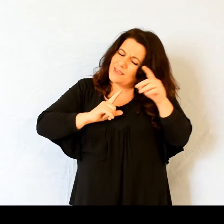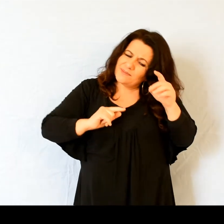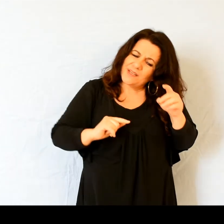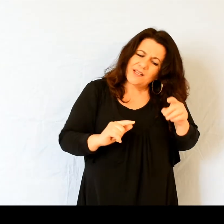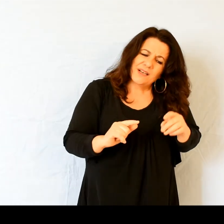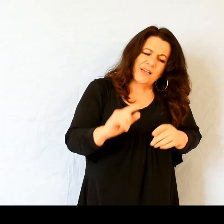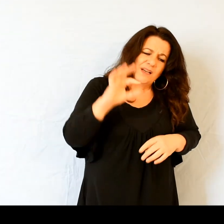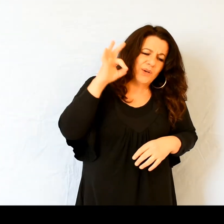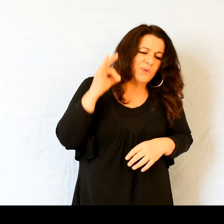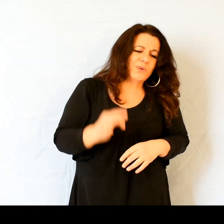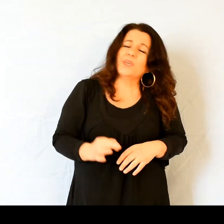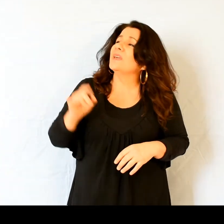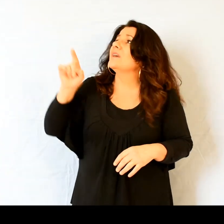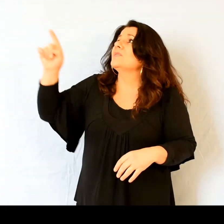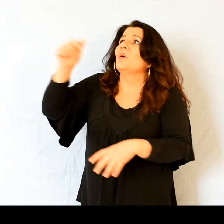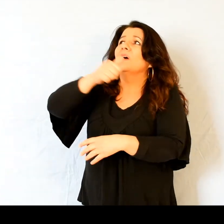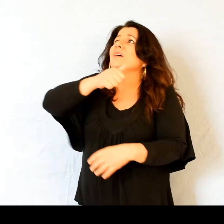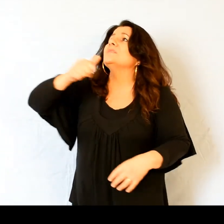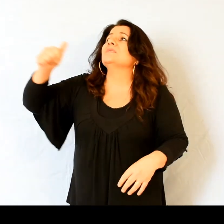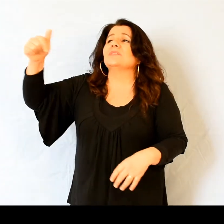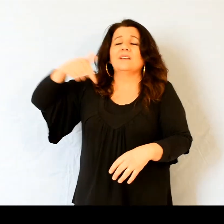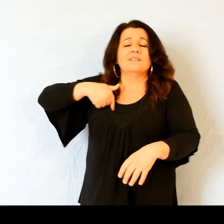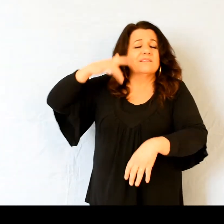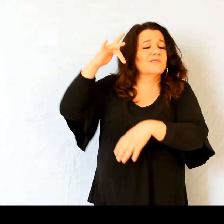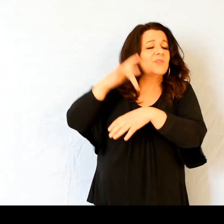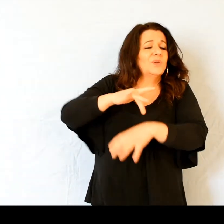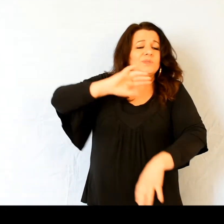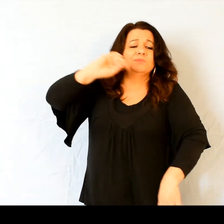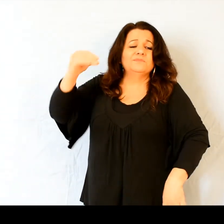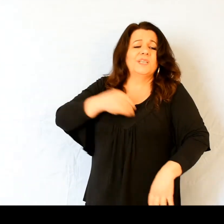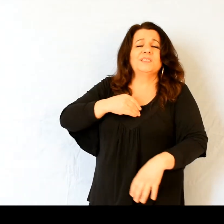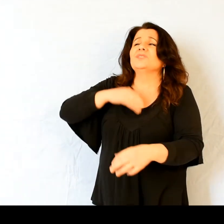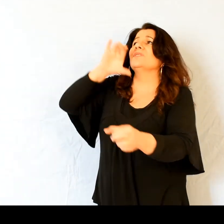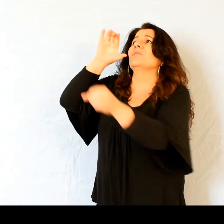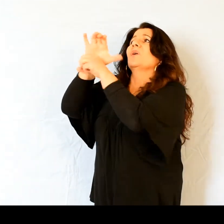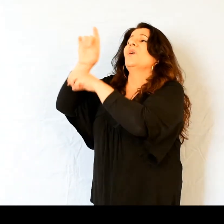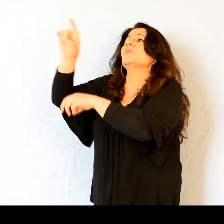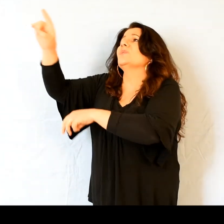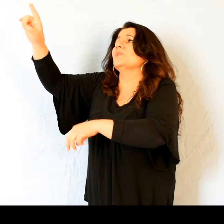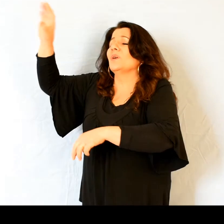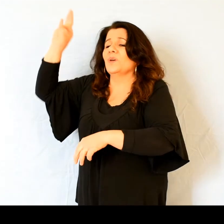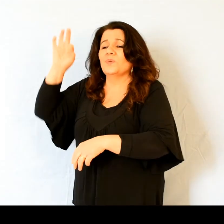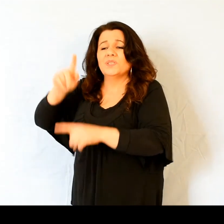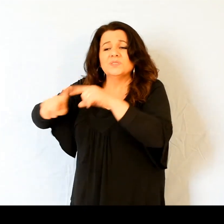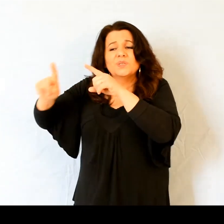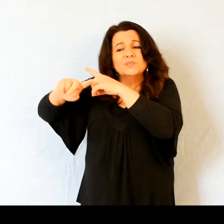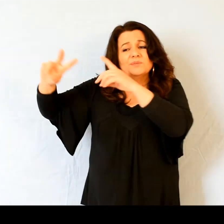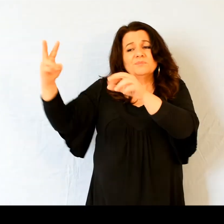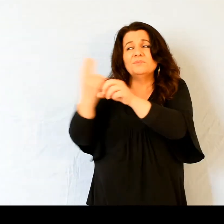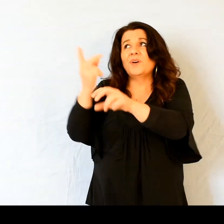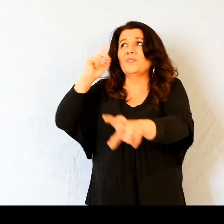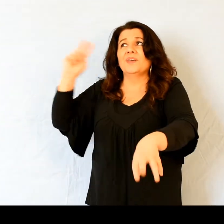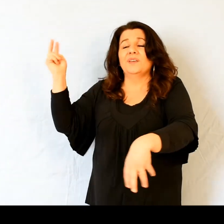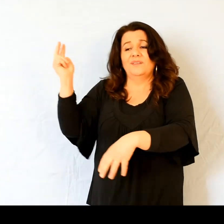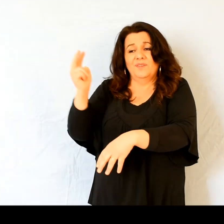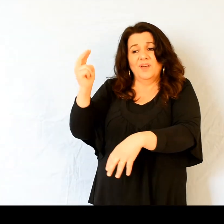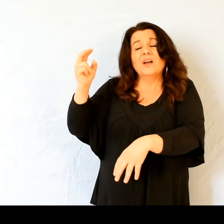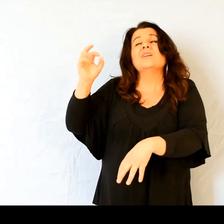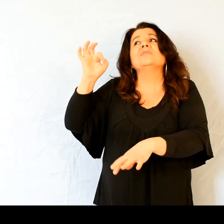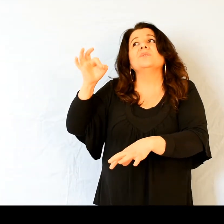Contre toi et toi seul, j'ai péché. Ce qui est mal à tes yeux, je l'ai